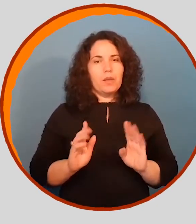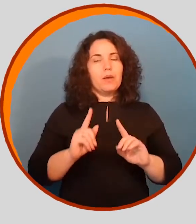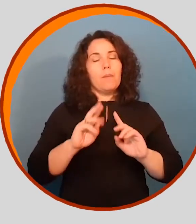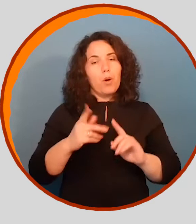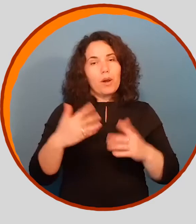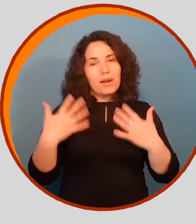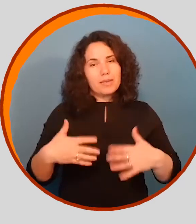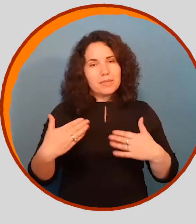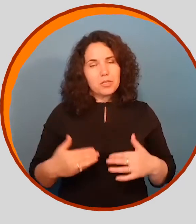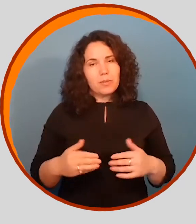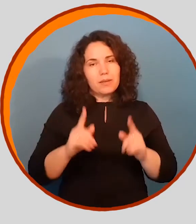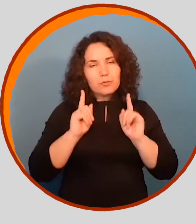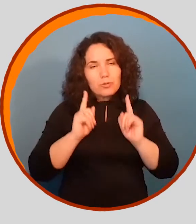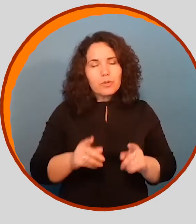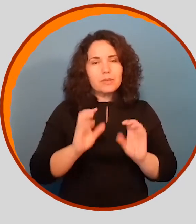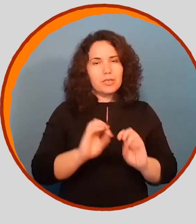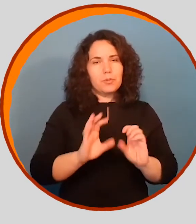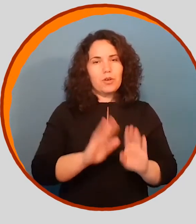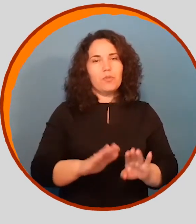ndihmuar fëmijën të kuptojë rëndësinë